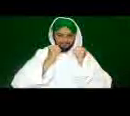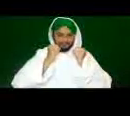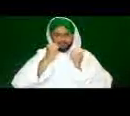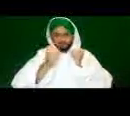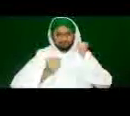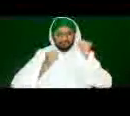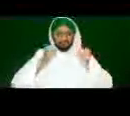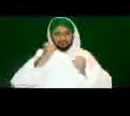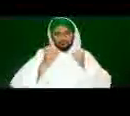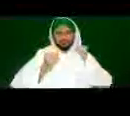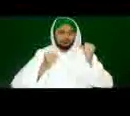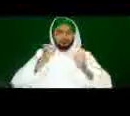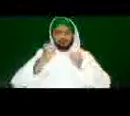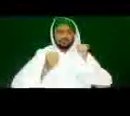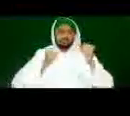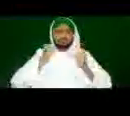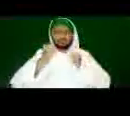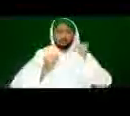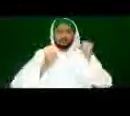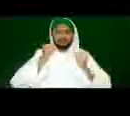یوں، یہ ہوا دوڑنا،